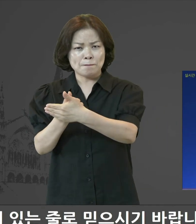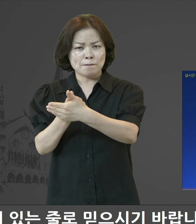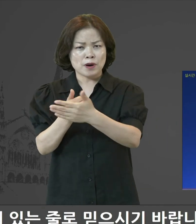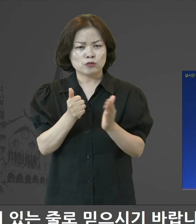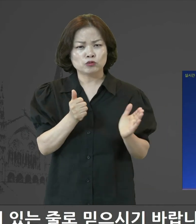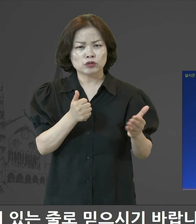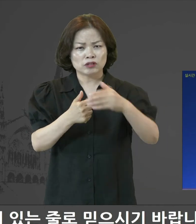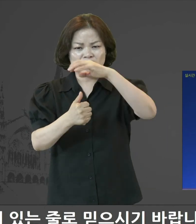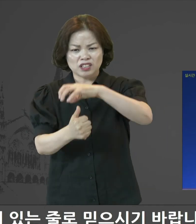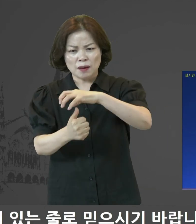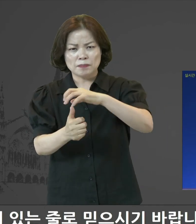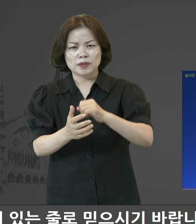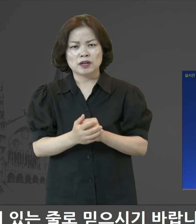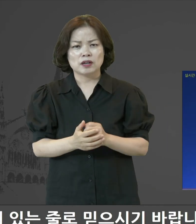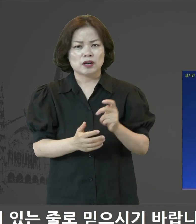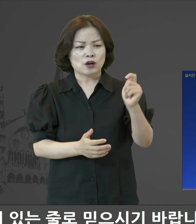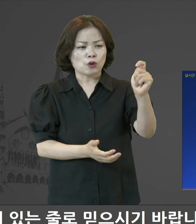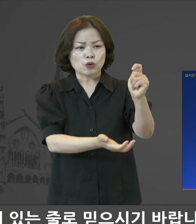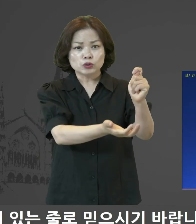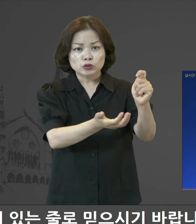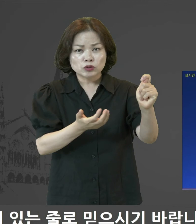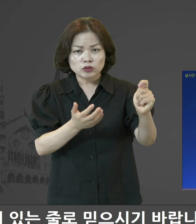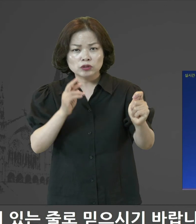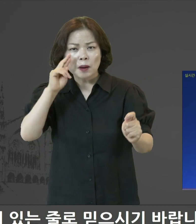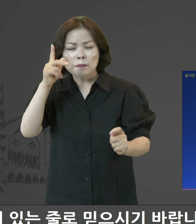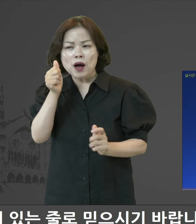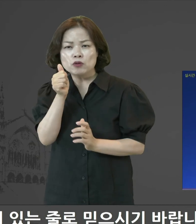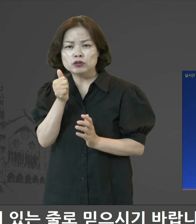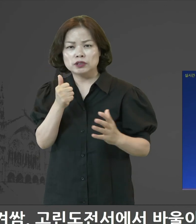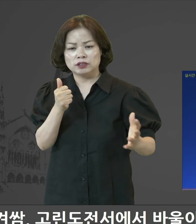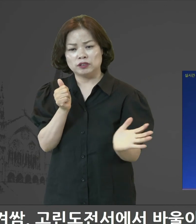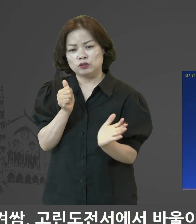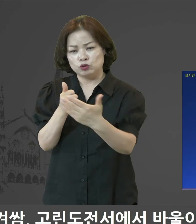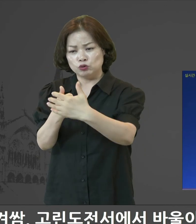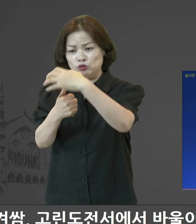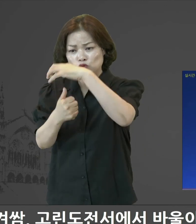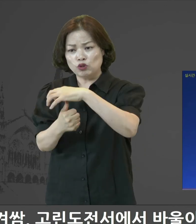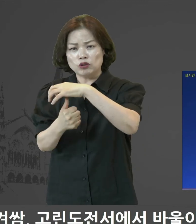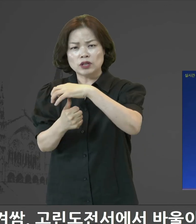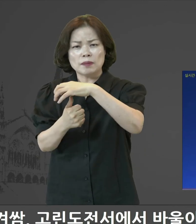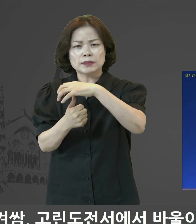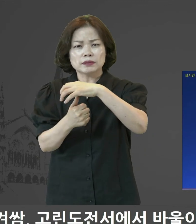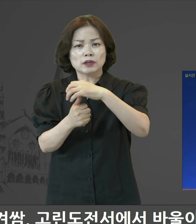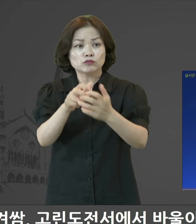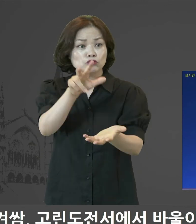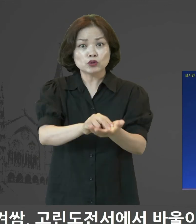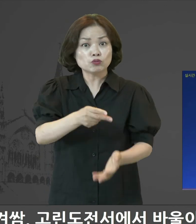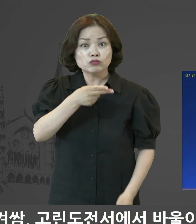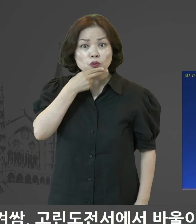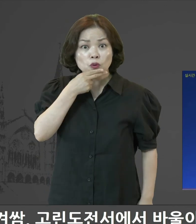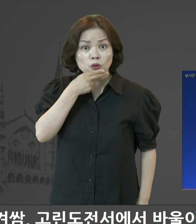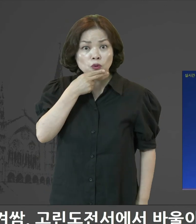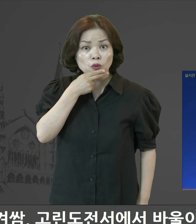우겨쌈. 고린도 전서에서 바울이 우겨쌈을 당한다는 얘기를 합니다. 근데 우겨쌈을 당해도